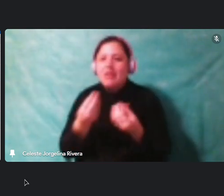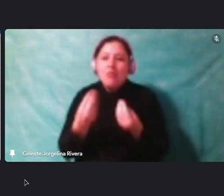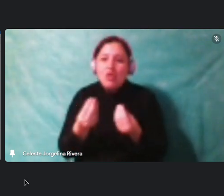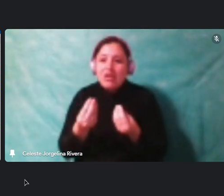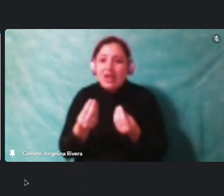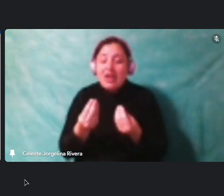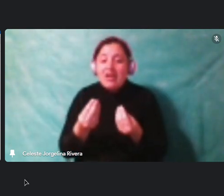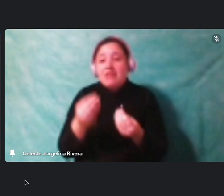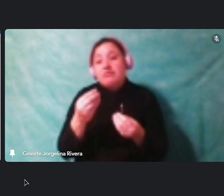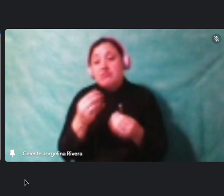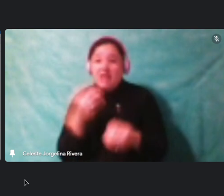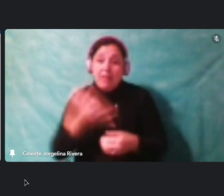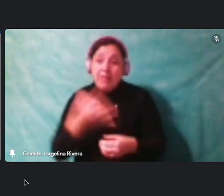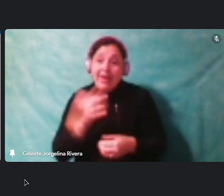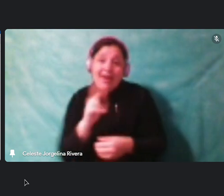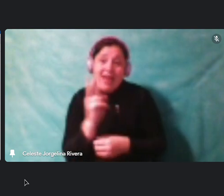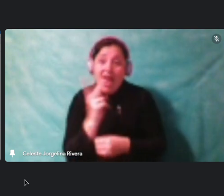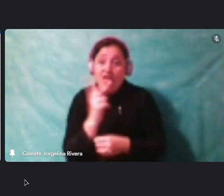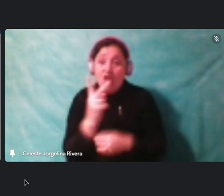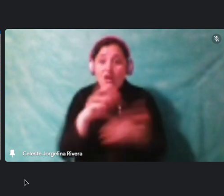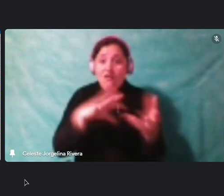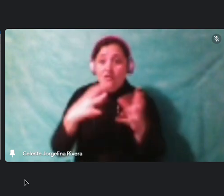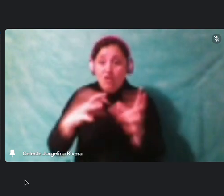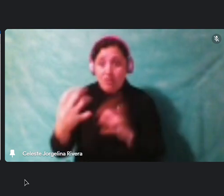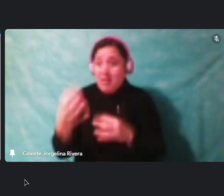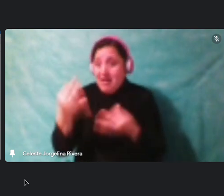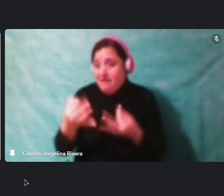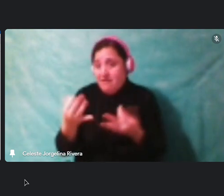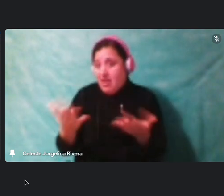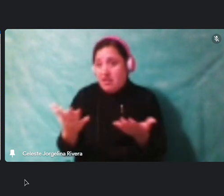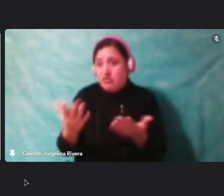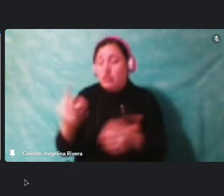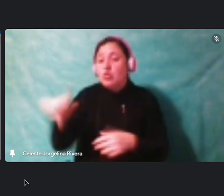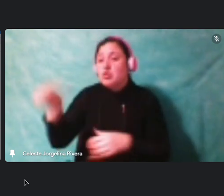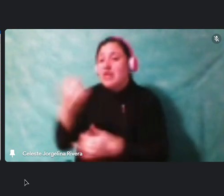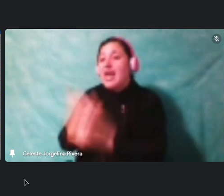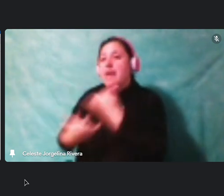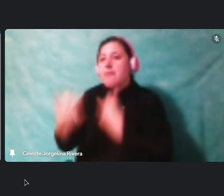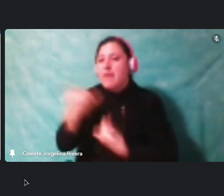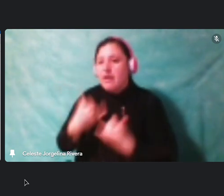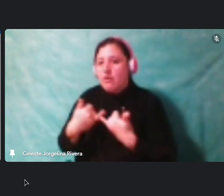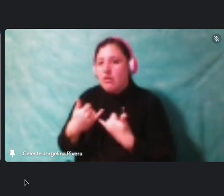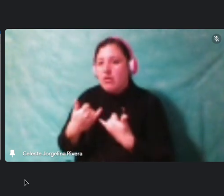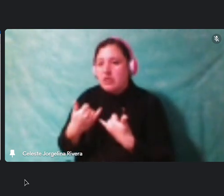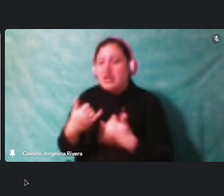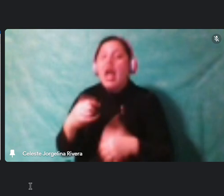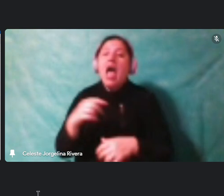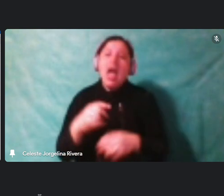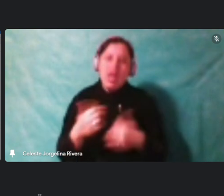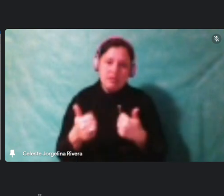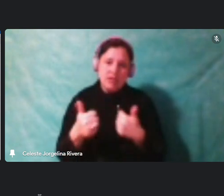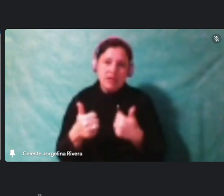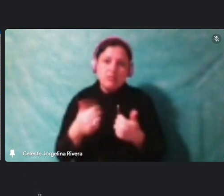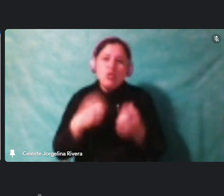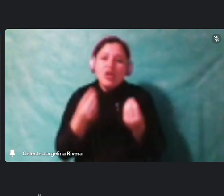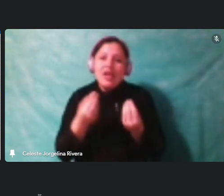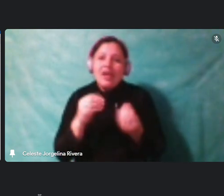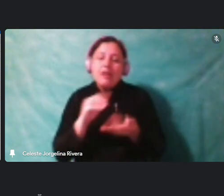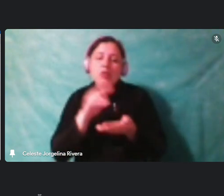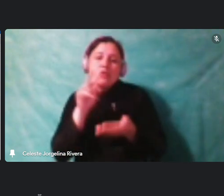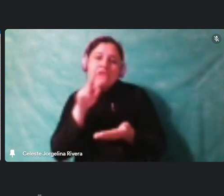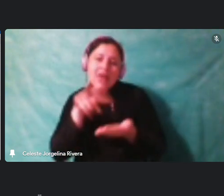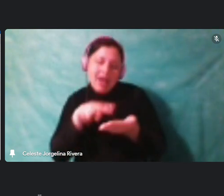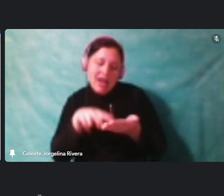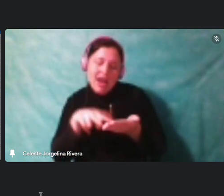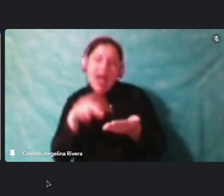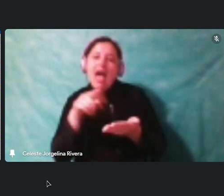separado, también. Son distintos argumentos. A la hora de leerlo, ustedes se van a fijar. Piensen que cuando está